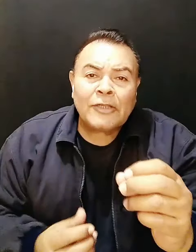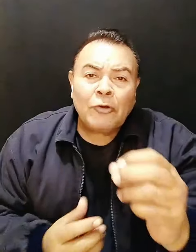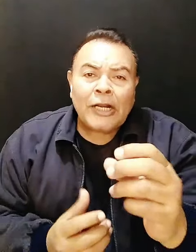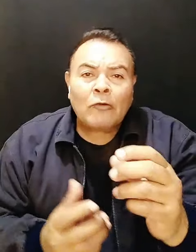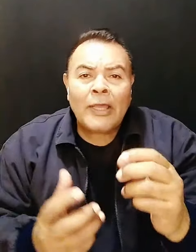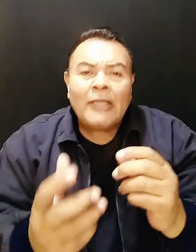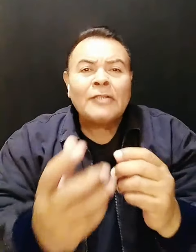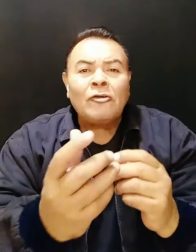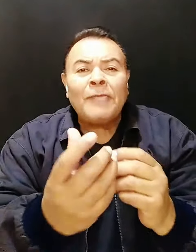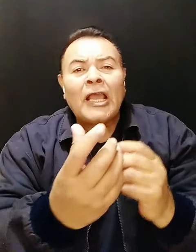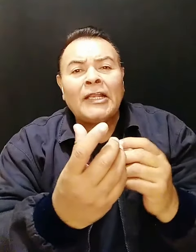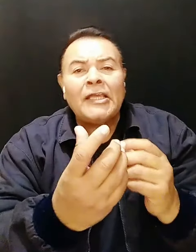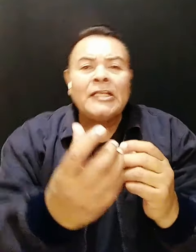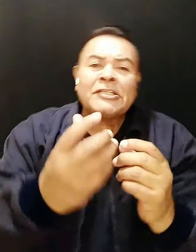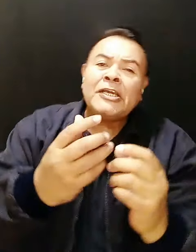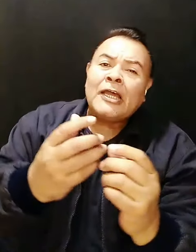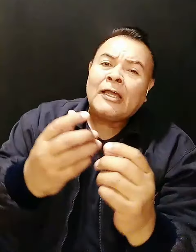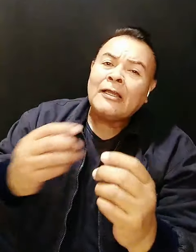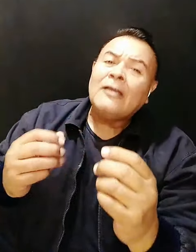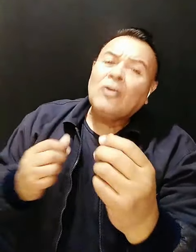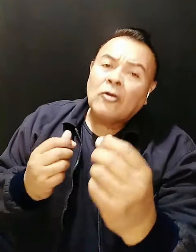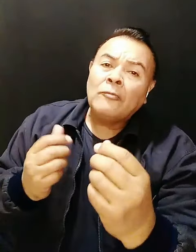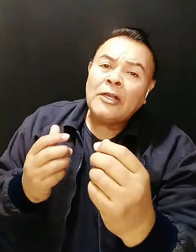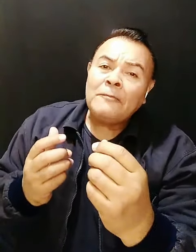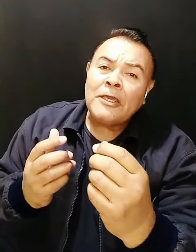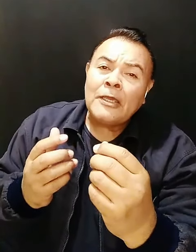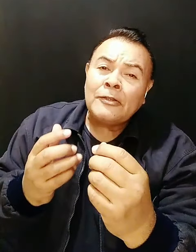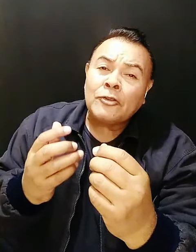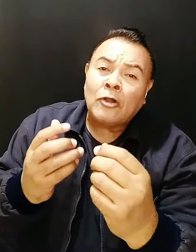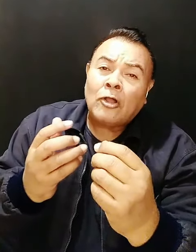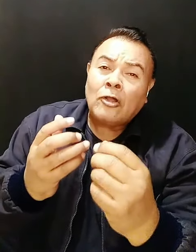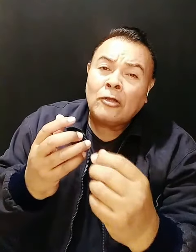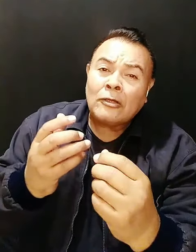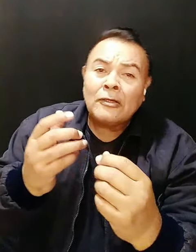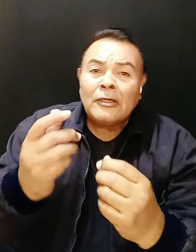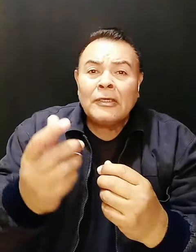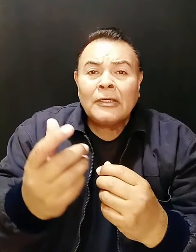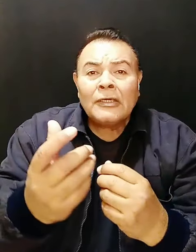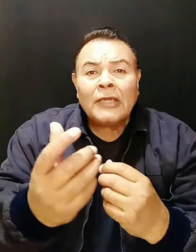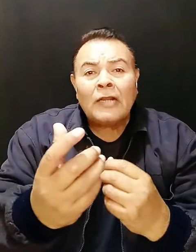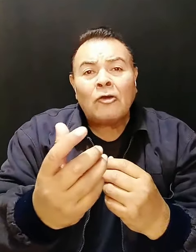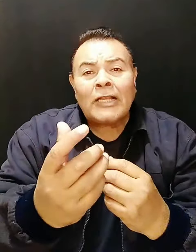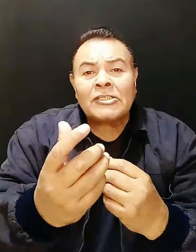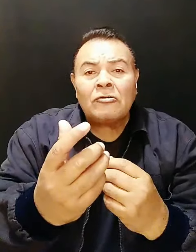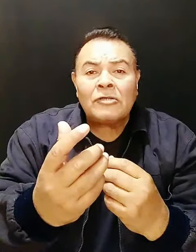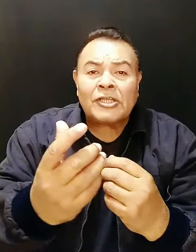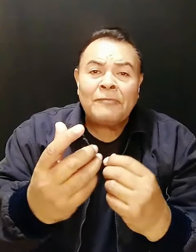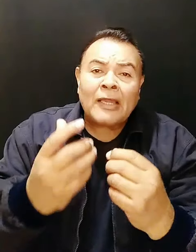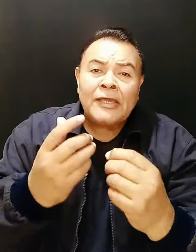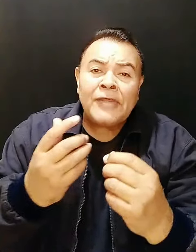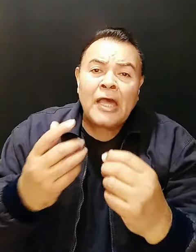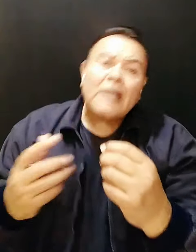tu recuerdo me acaricia como el viento, que el corazón se me ha